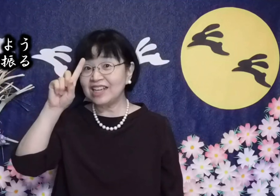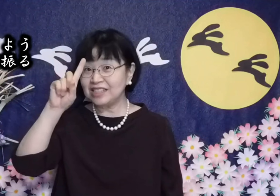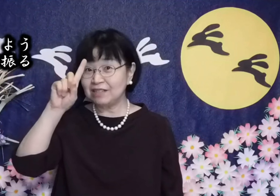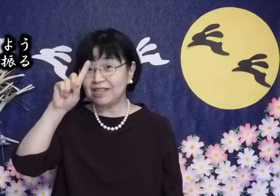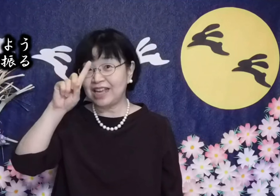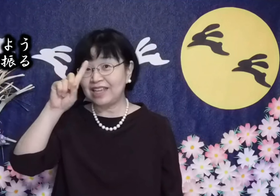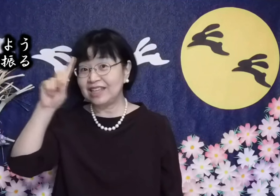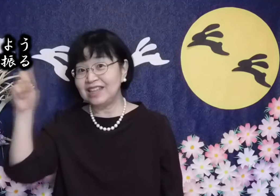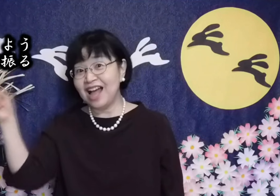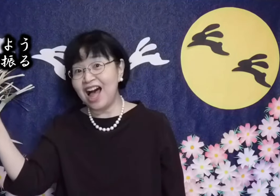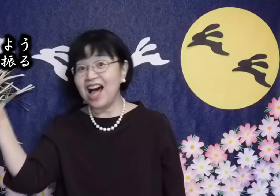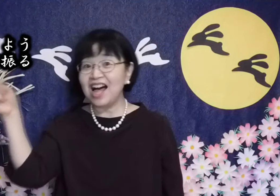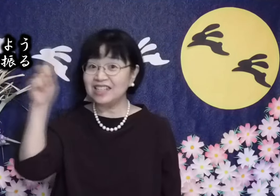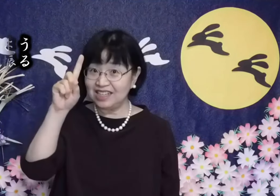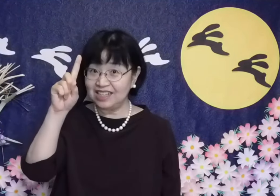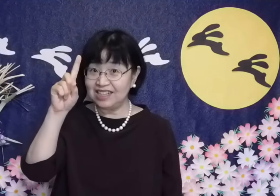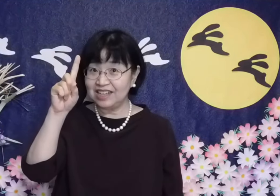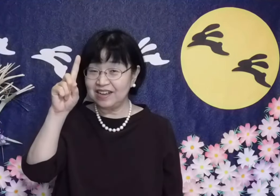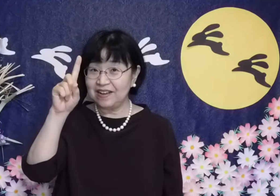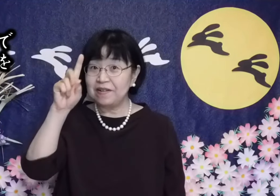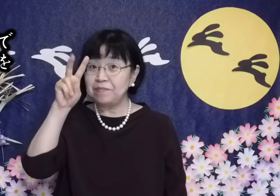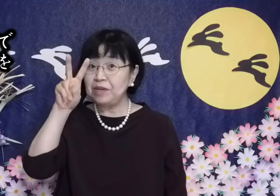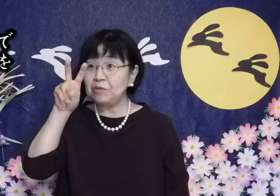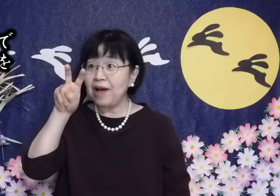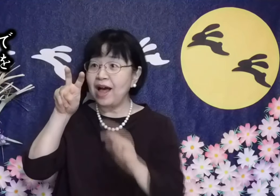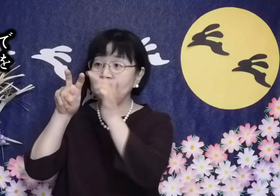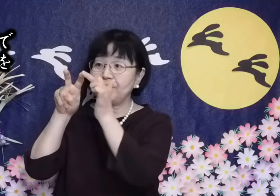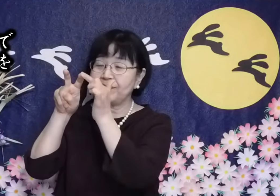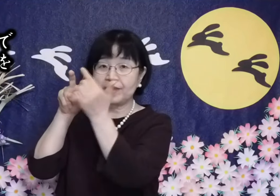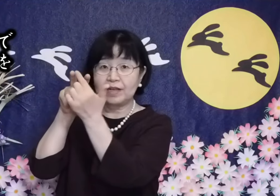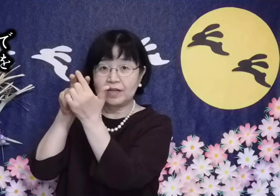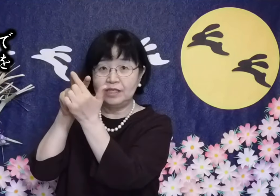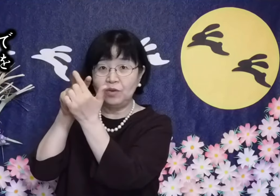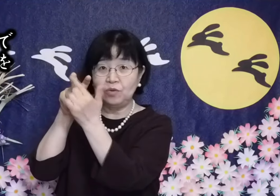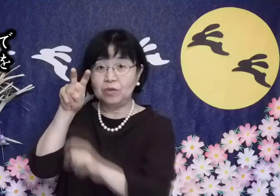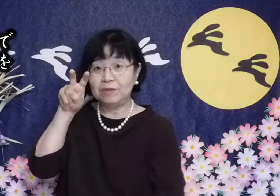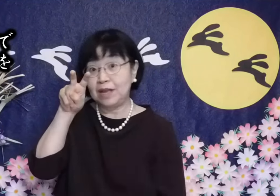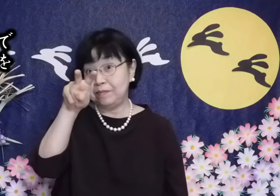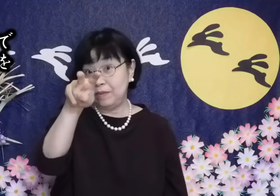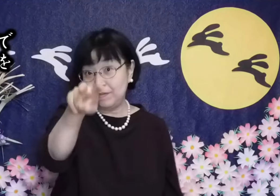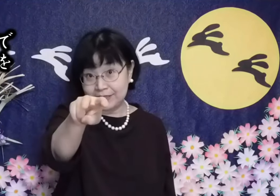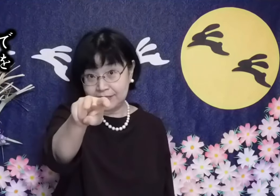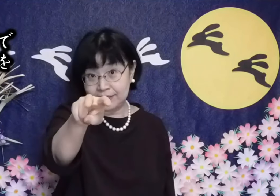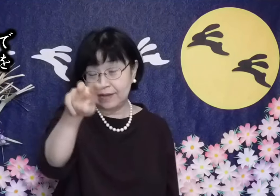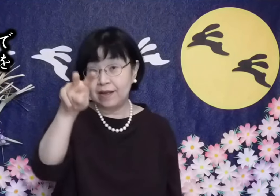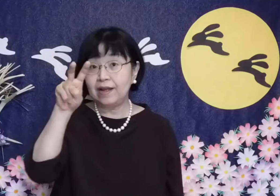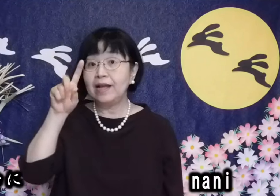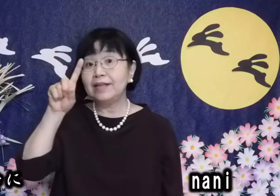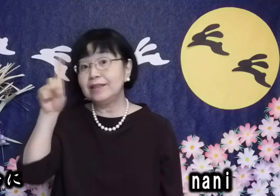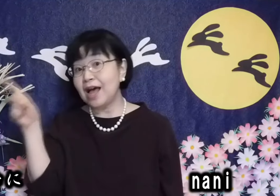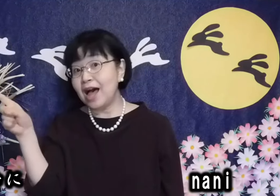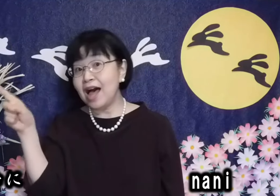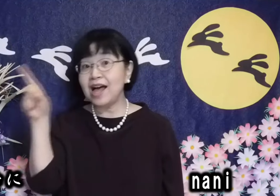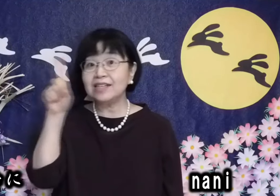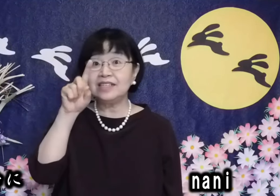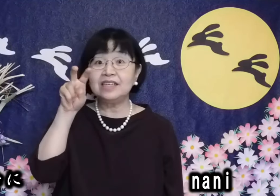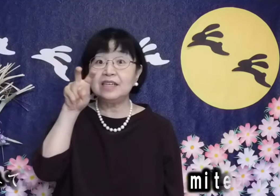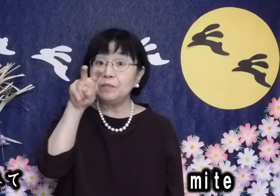してください。 なに 見るは2本の指で見ます。 なに